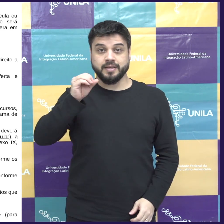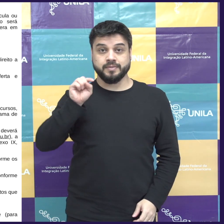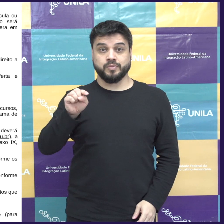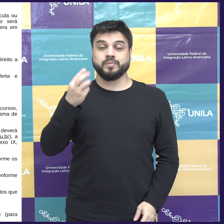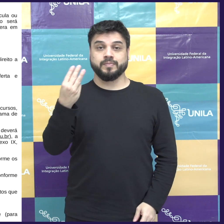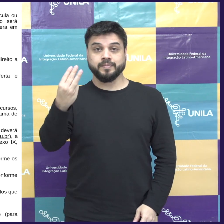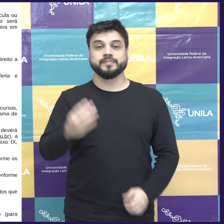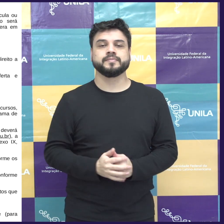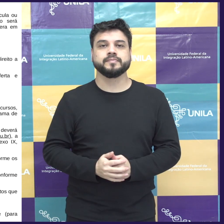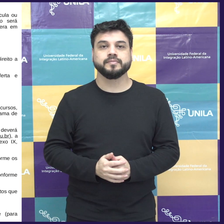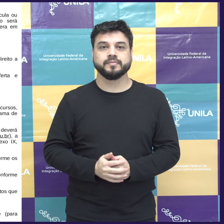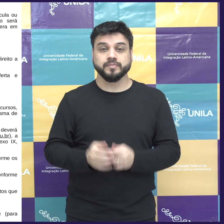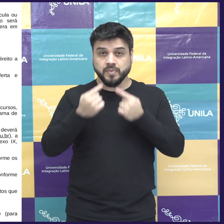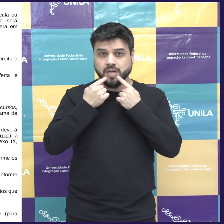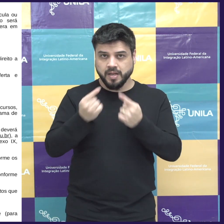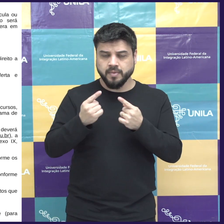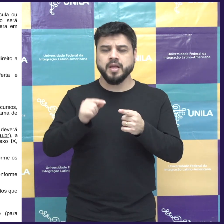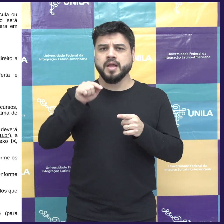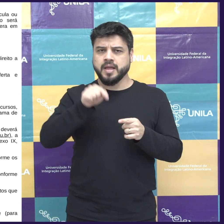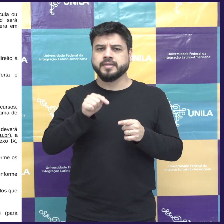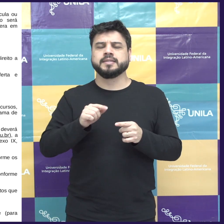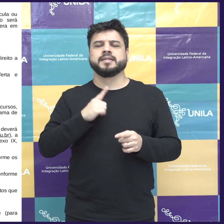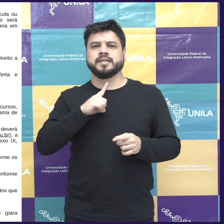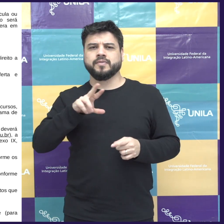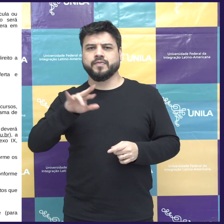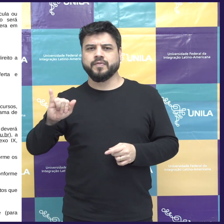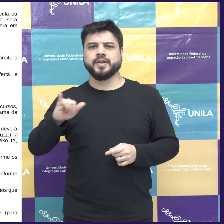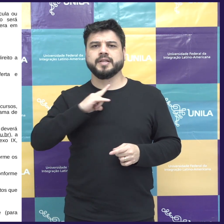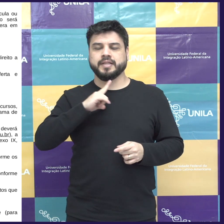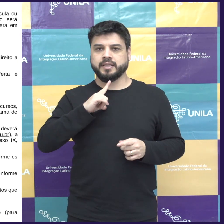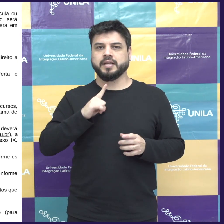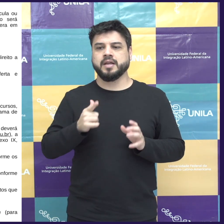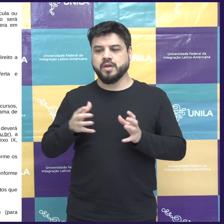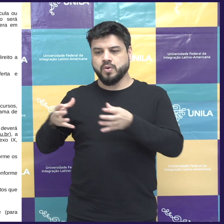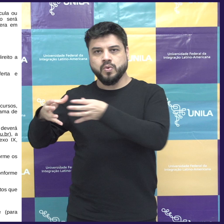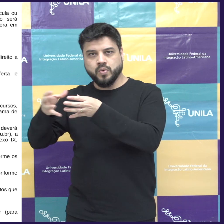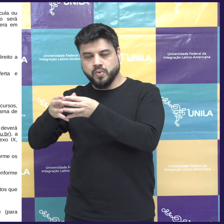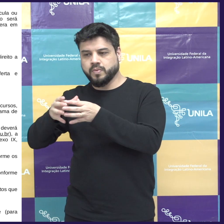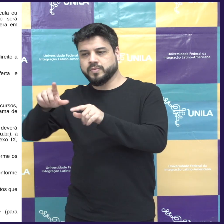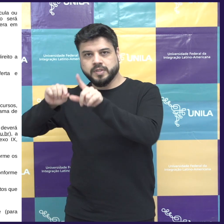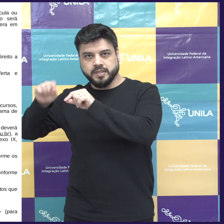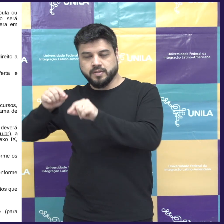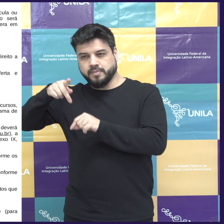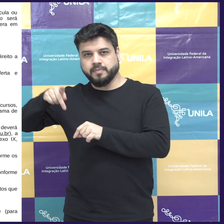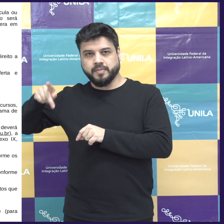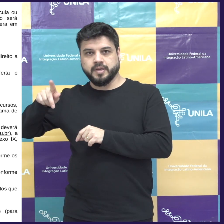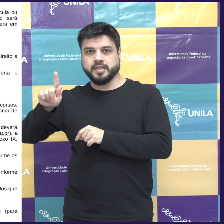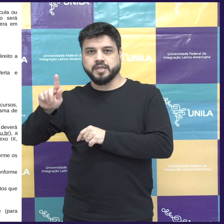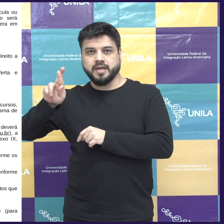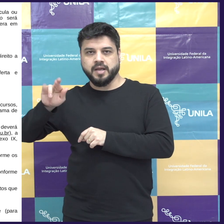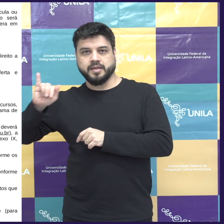10.3. Os recursos serão apresentados à Comissão de Seleção do PPGRI, conforme os seguintes procedimentos.